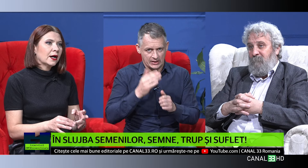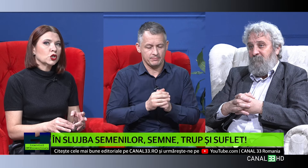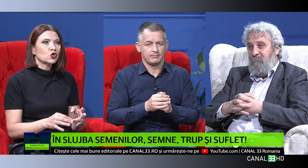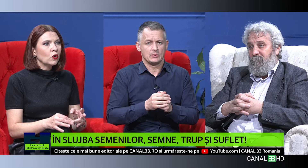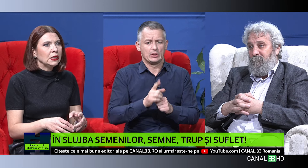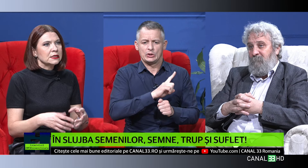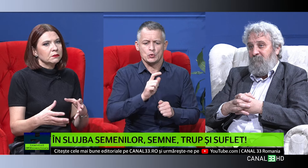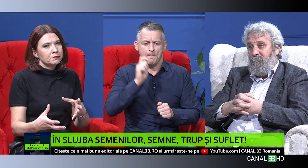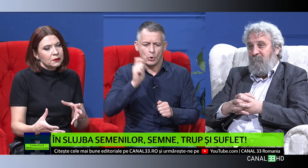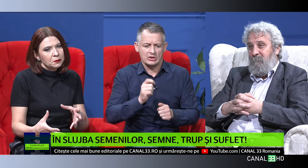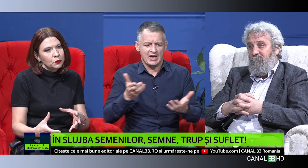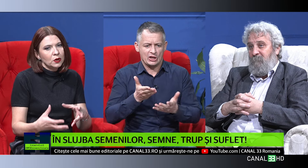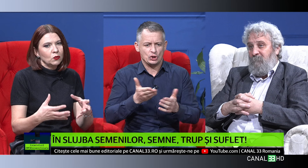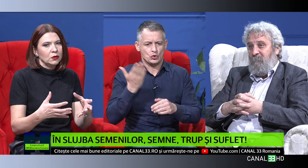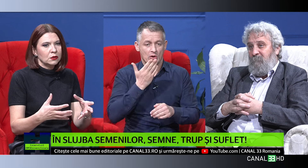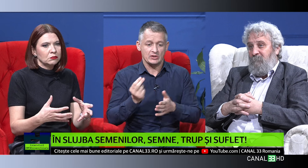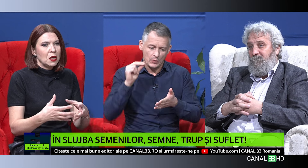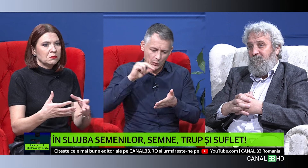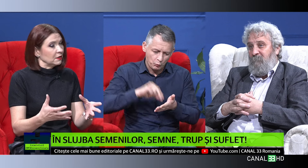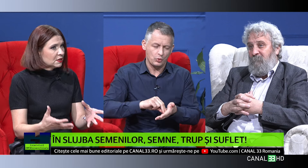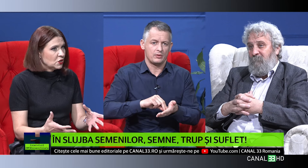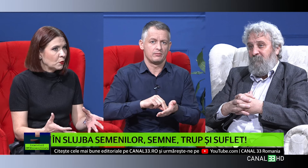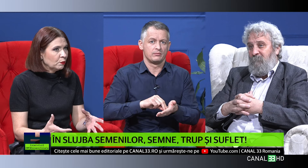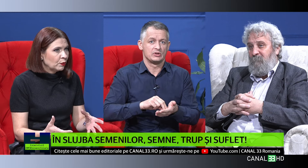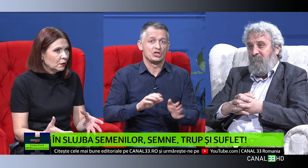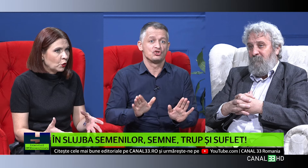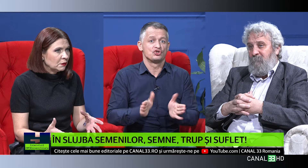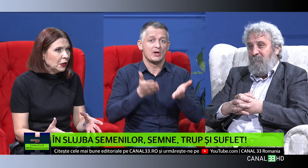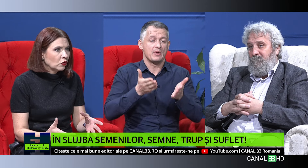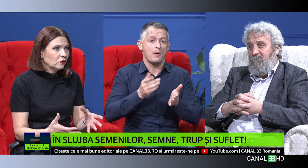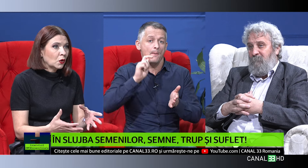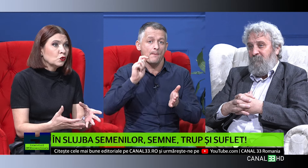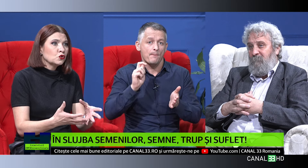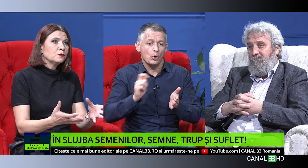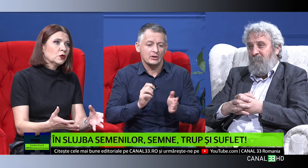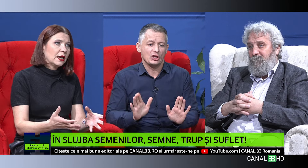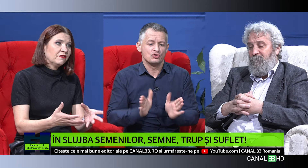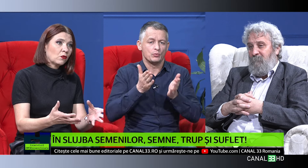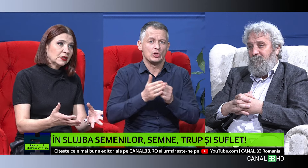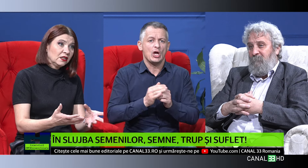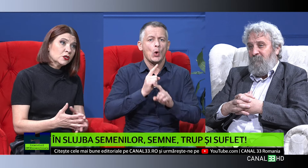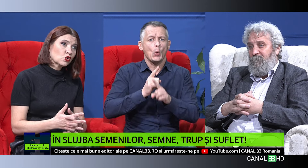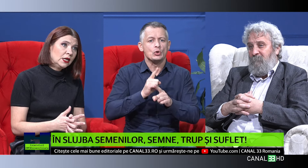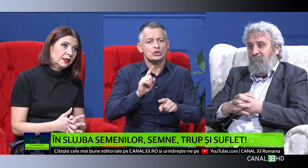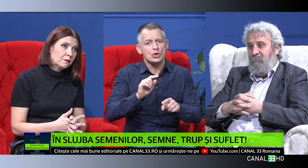care școlile să pună un, să înceapă un proiect pilot de cursuri opționale facultative în școlile de